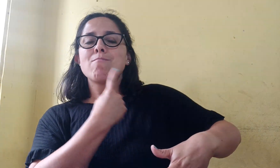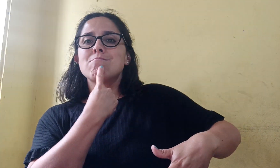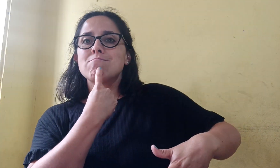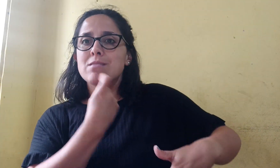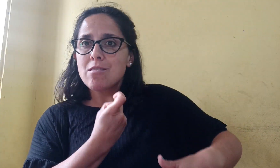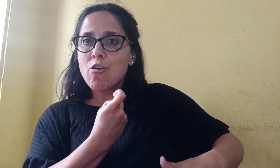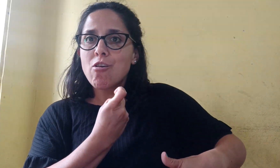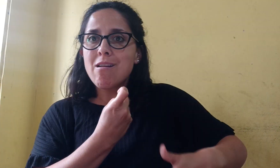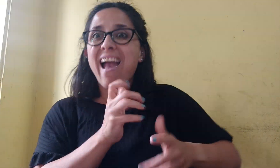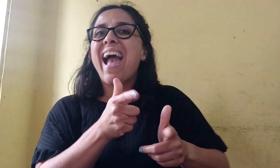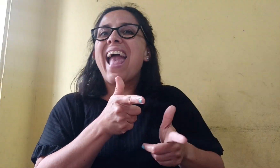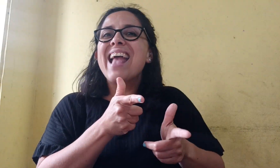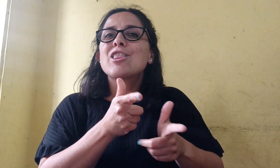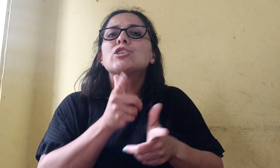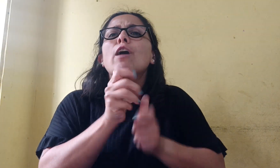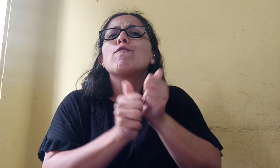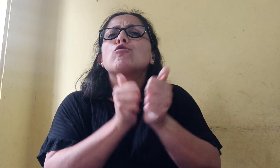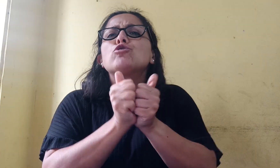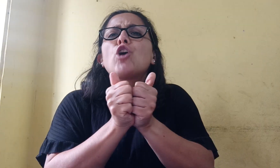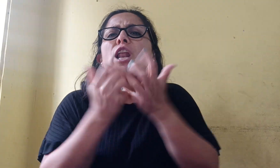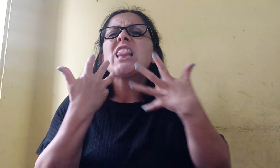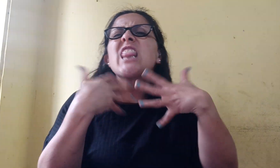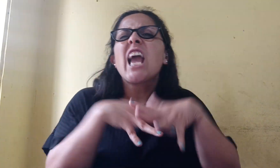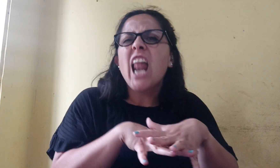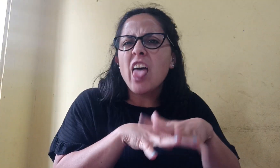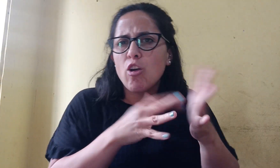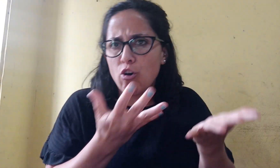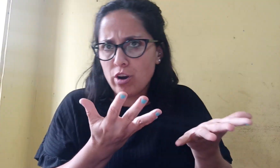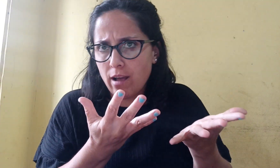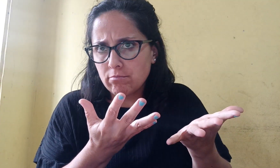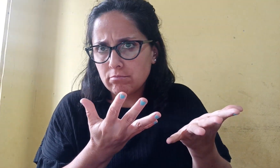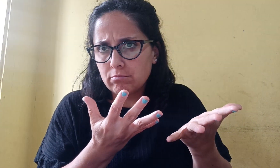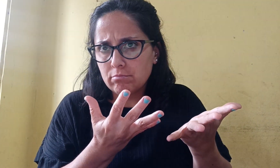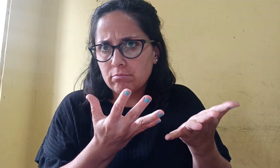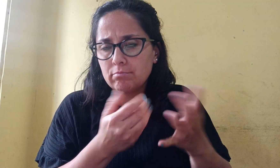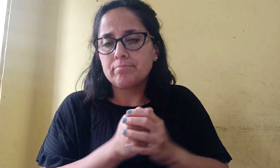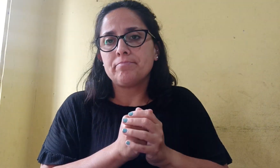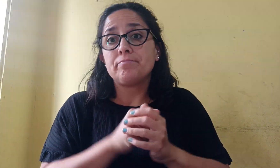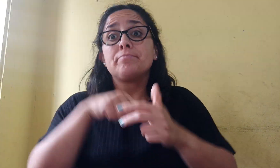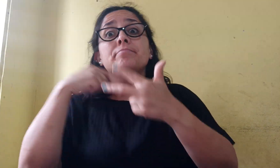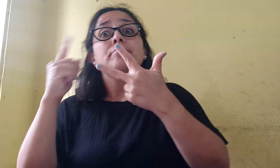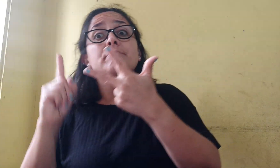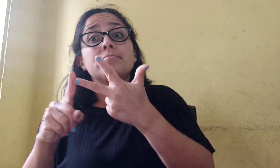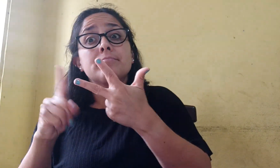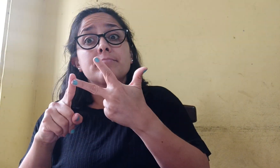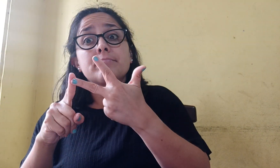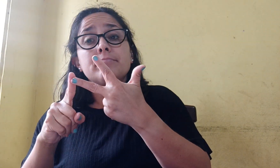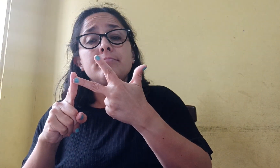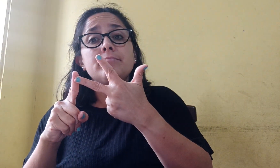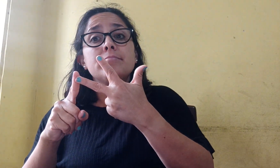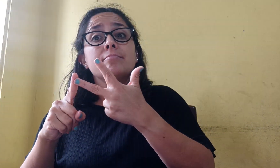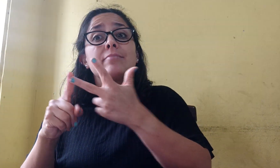la función integradora, ¿sí? Bueno, la función motora sería, una vez que